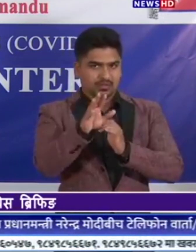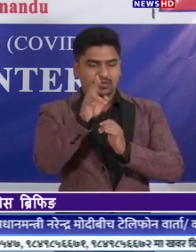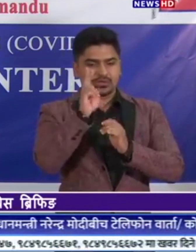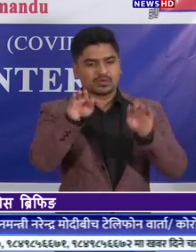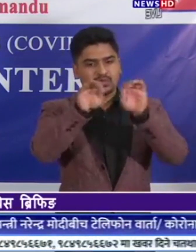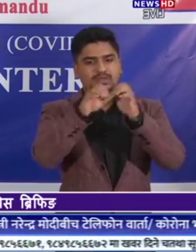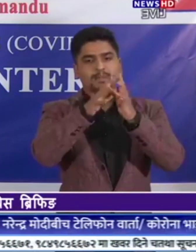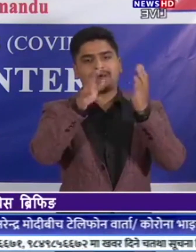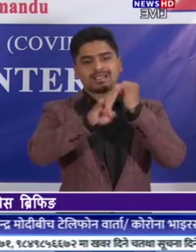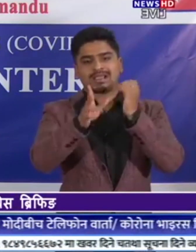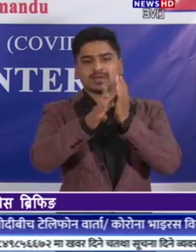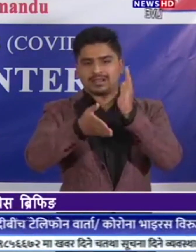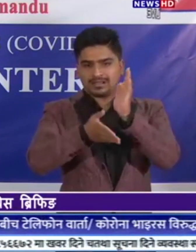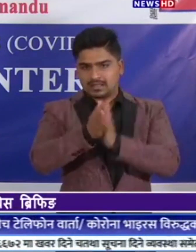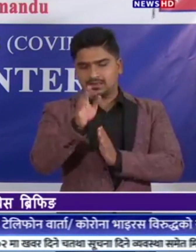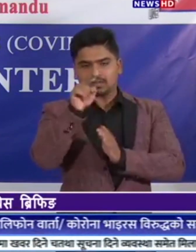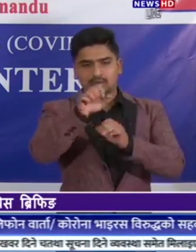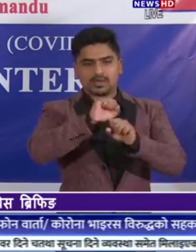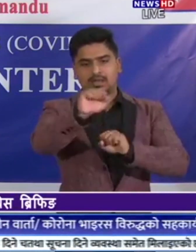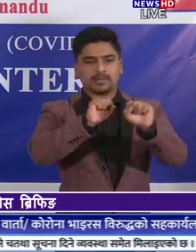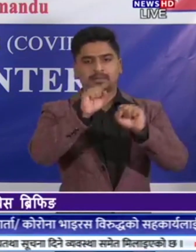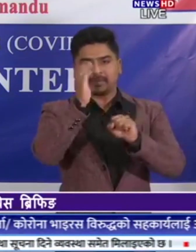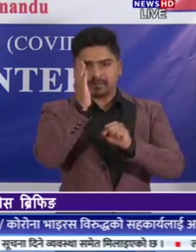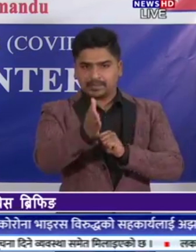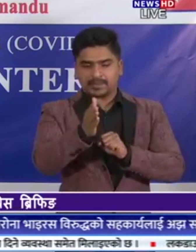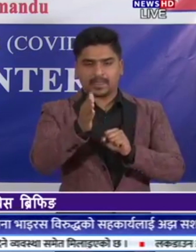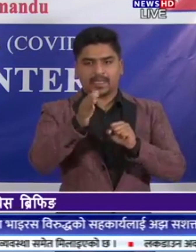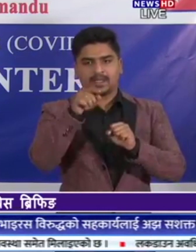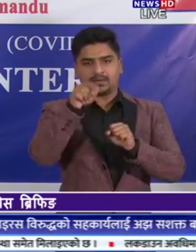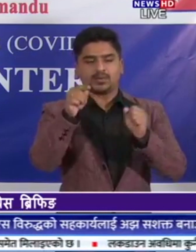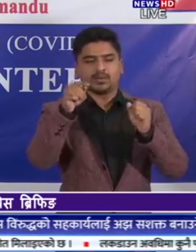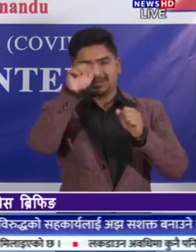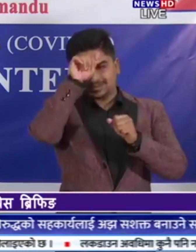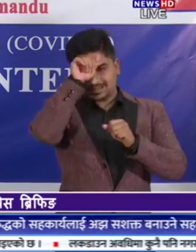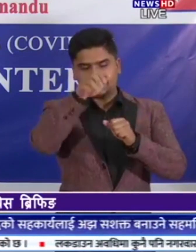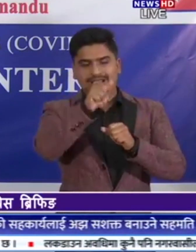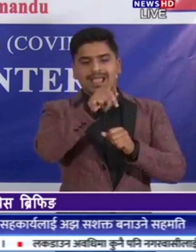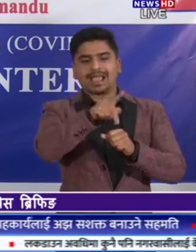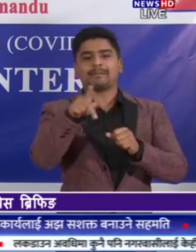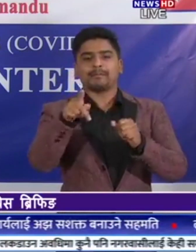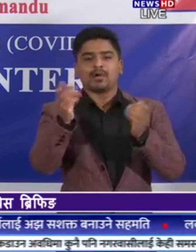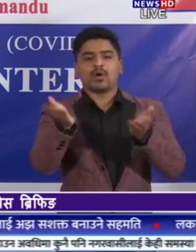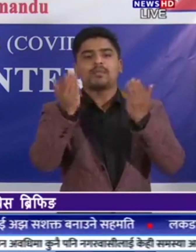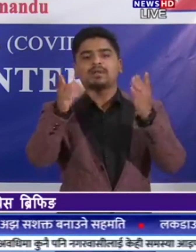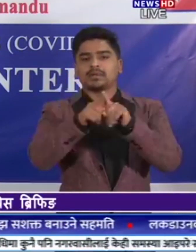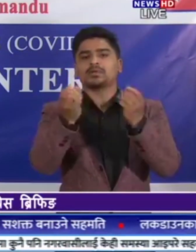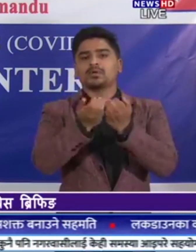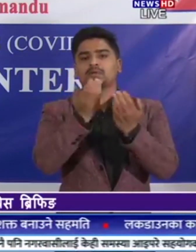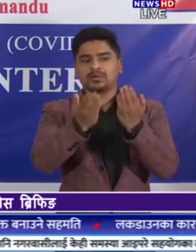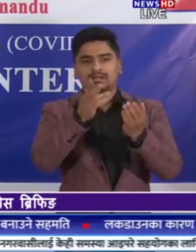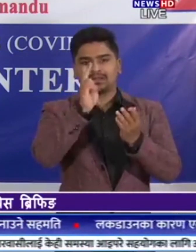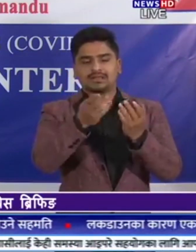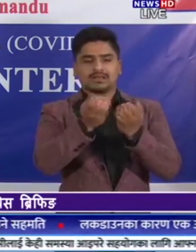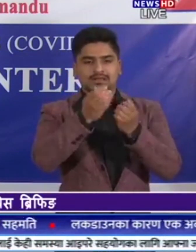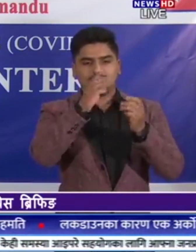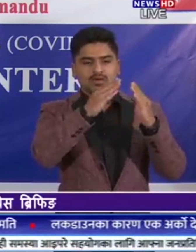सम्मधित मा साखा बाता जान्छा, यहाले आपनो अपडेट चाई, आपनो एपको अपडेट पनी गरी दिन होला, तेले गर्दाखेरी आईसोलेश